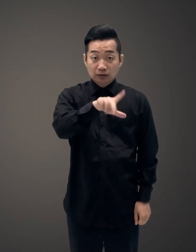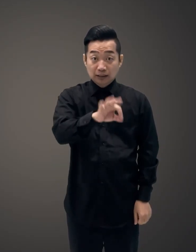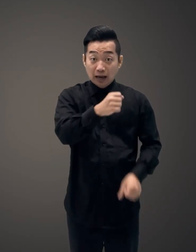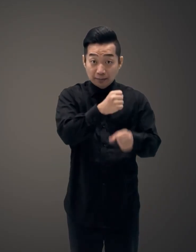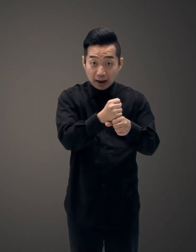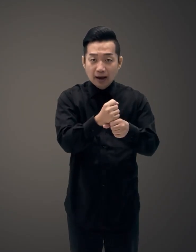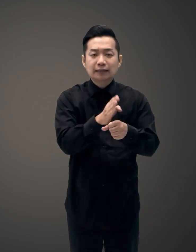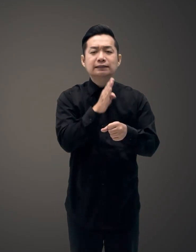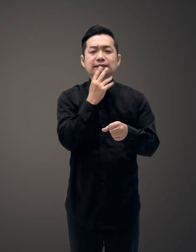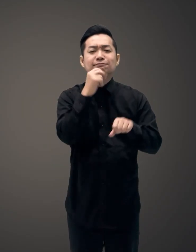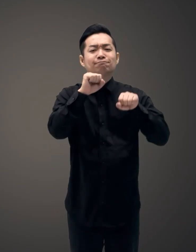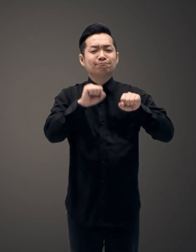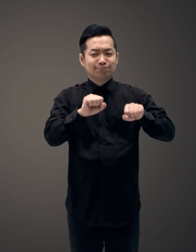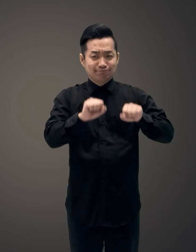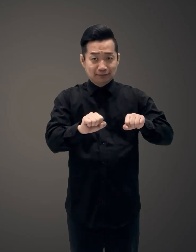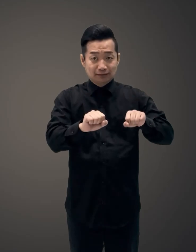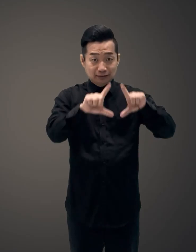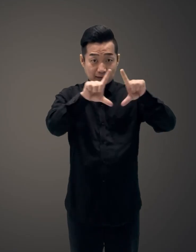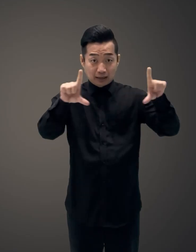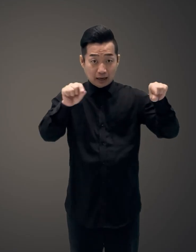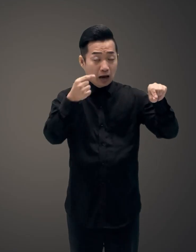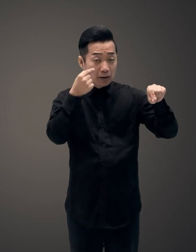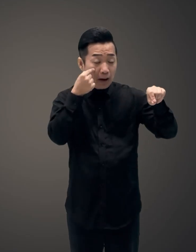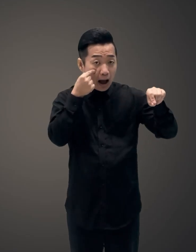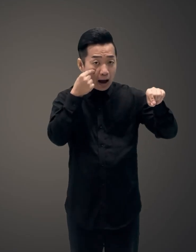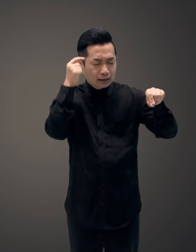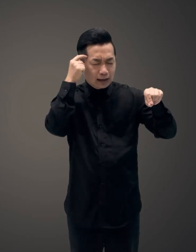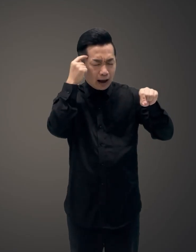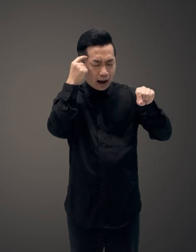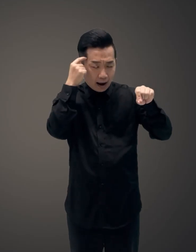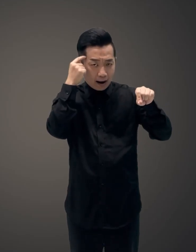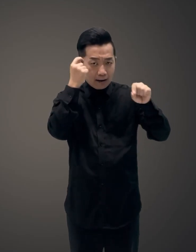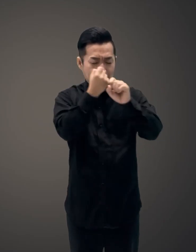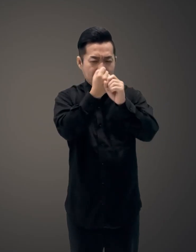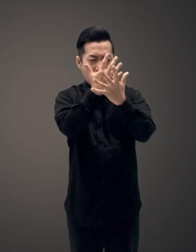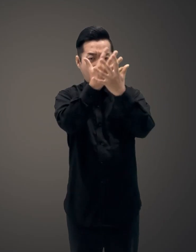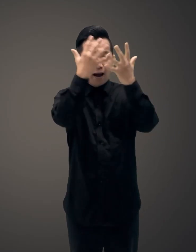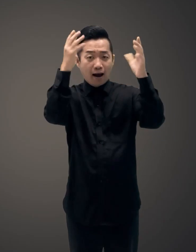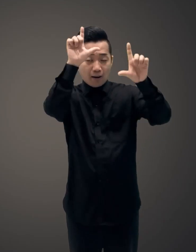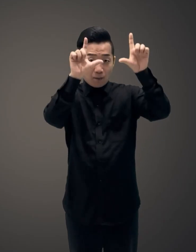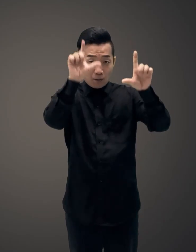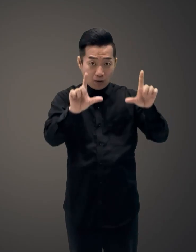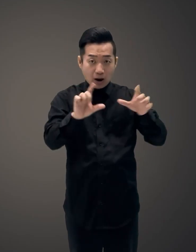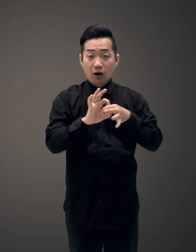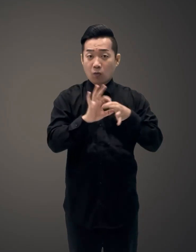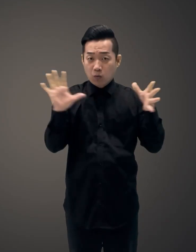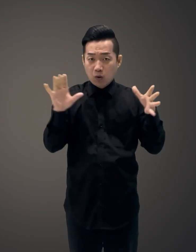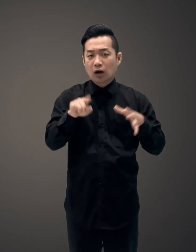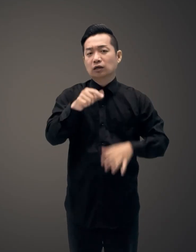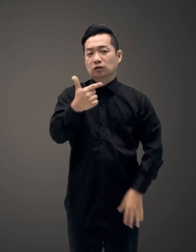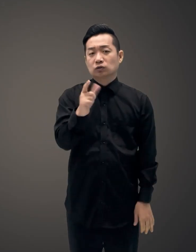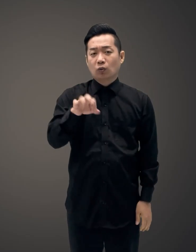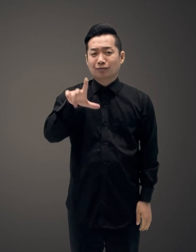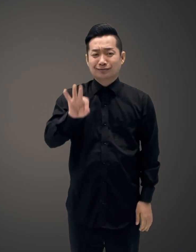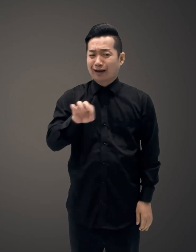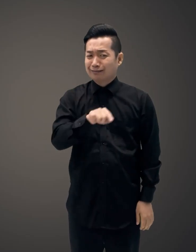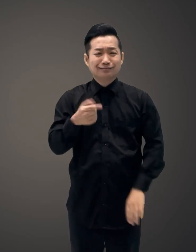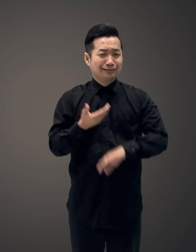농장에서 만들어 신선한이라는 상표가 연상시키는 이미지와는 아무런 상관없는 농장인